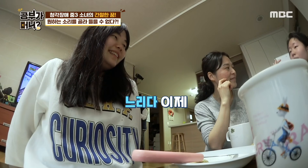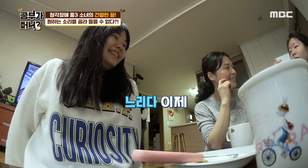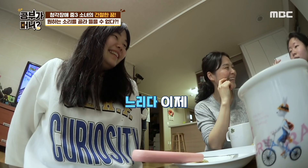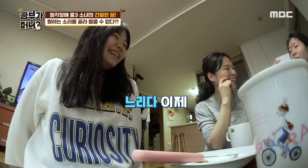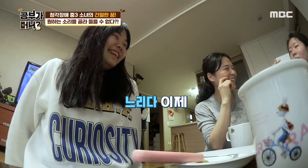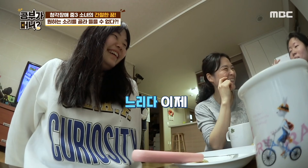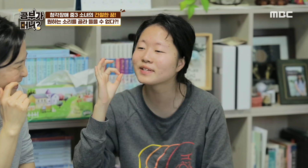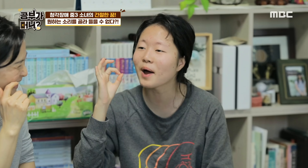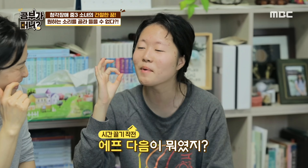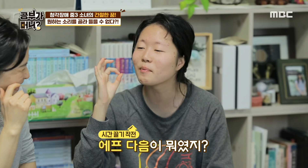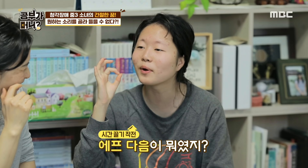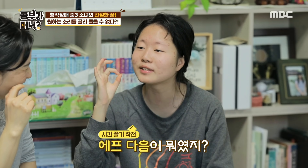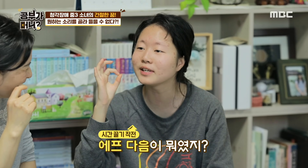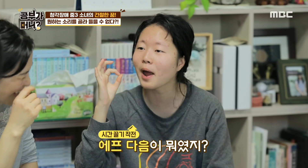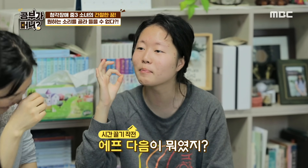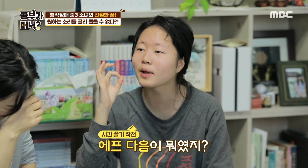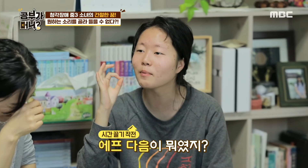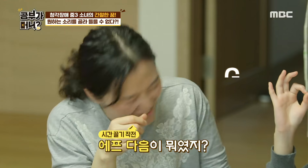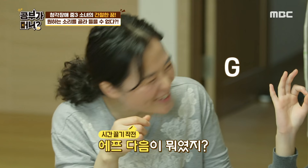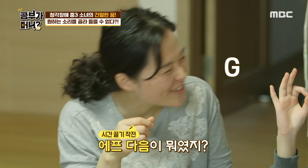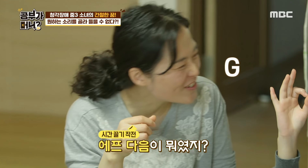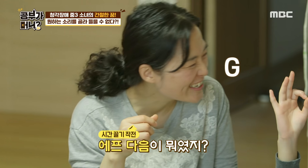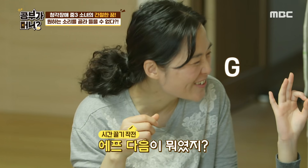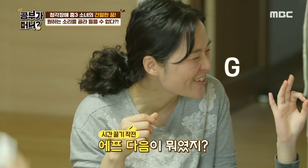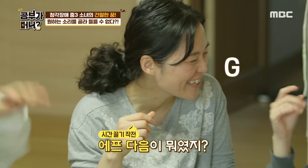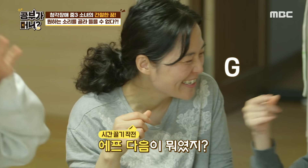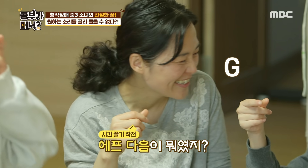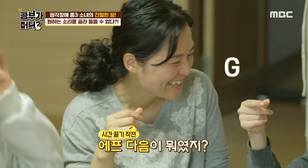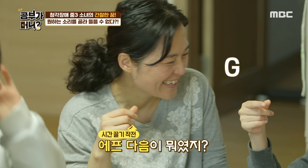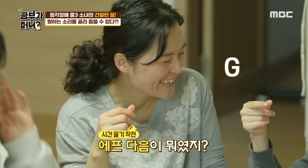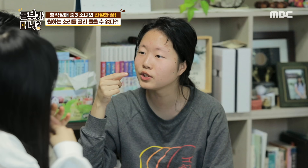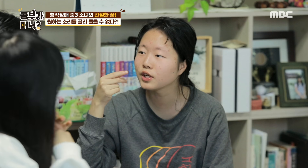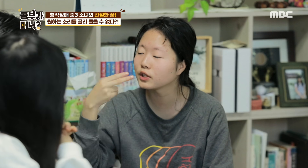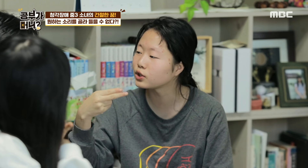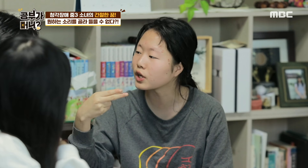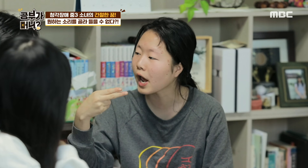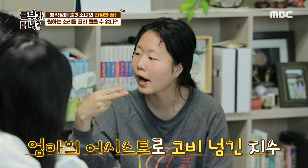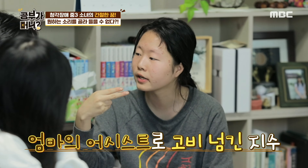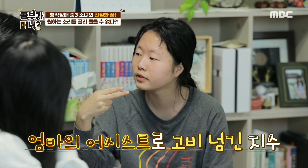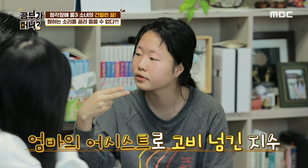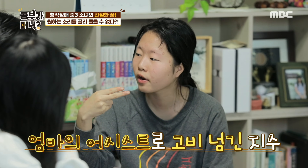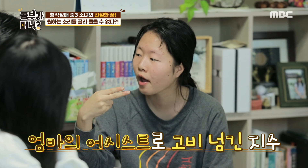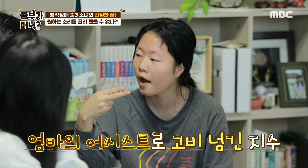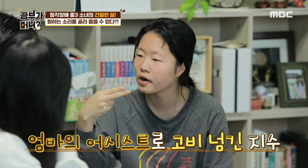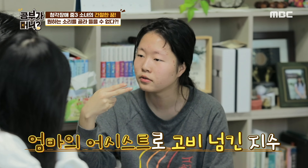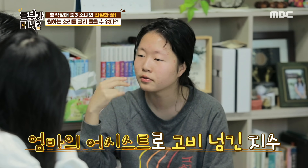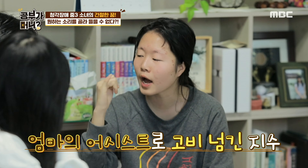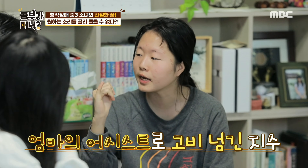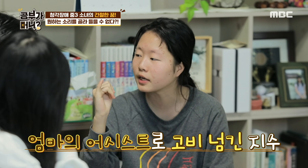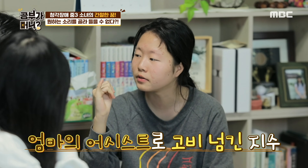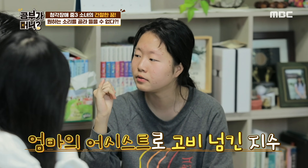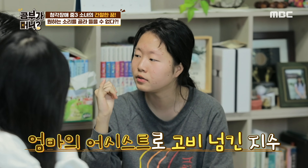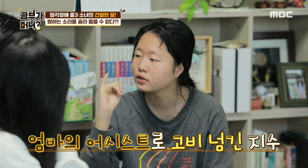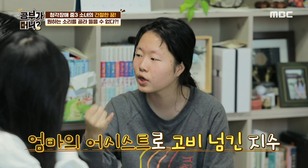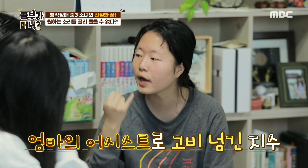들이다. F 다음에 뭐였지? F 다음에 뭐야? G, G, G. I, I, J. K, K,